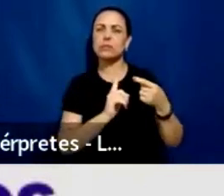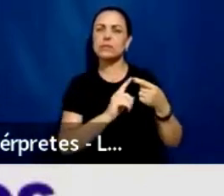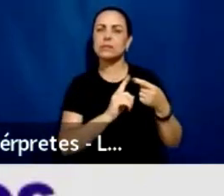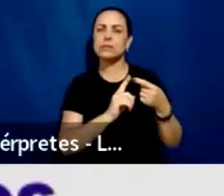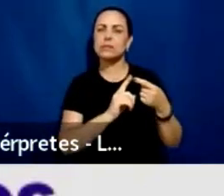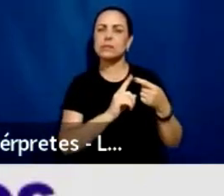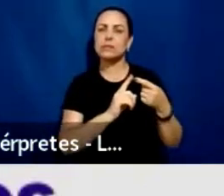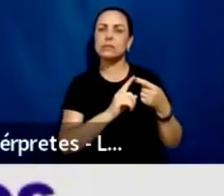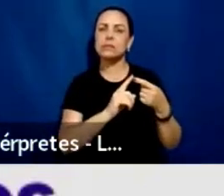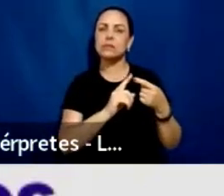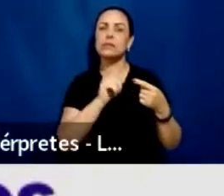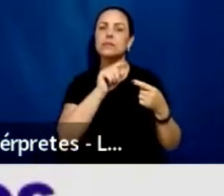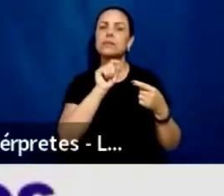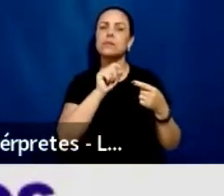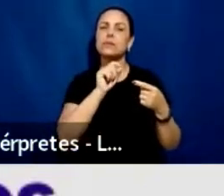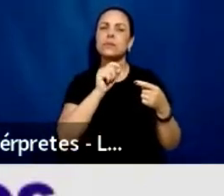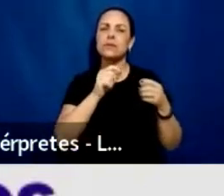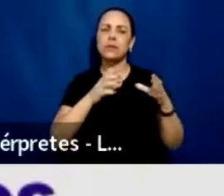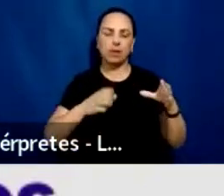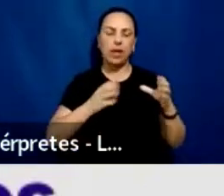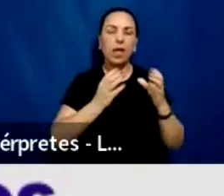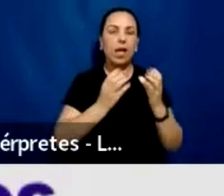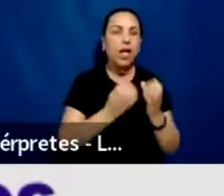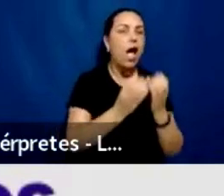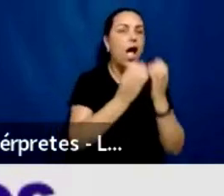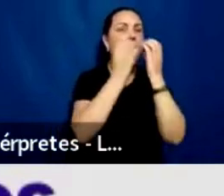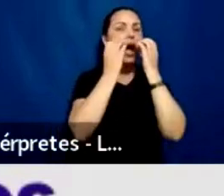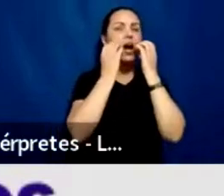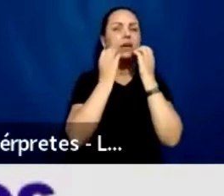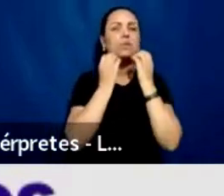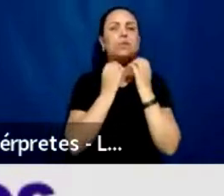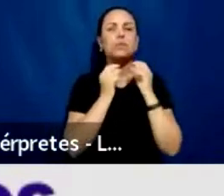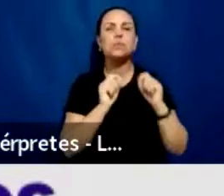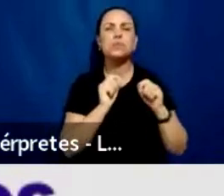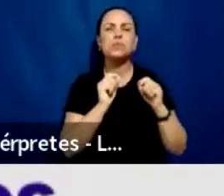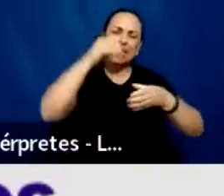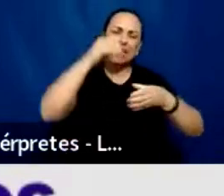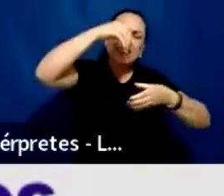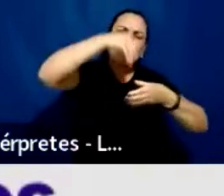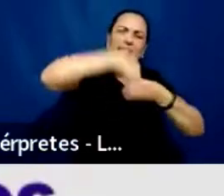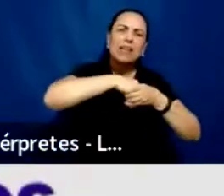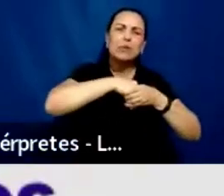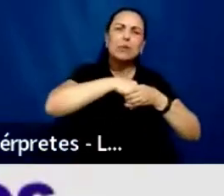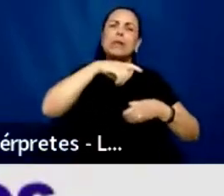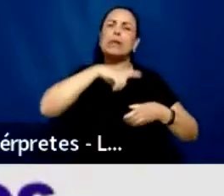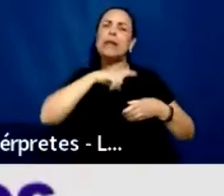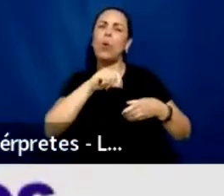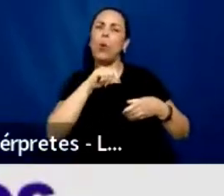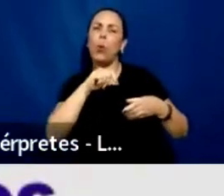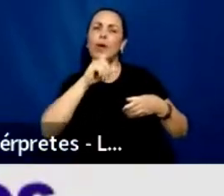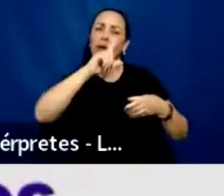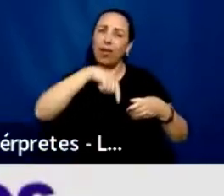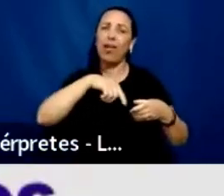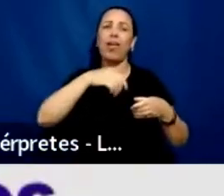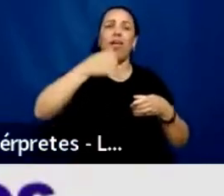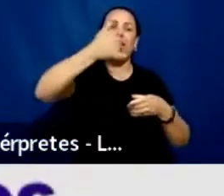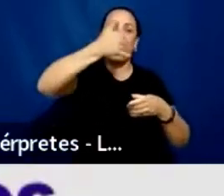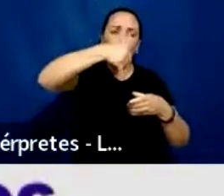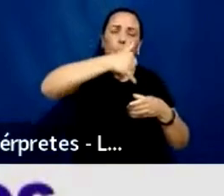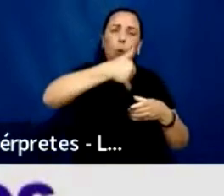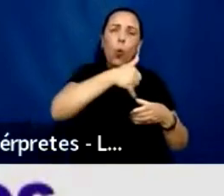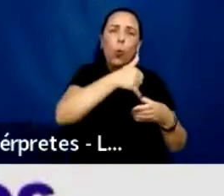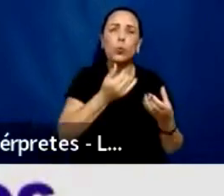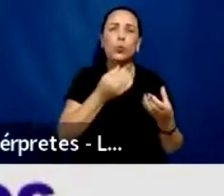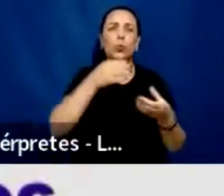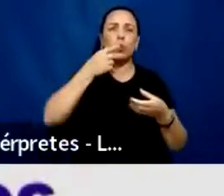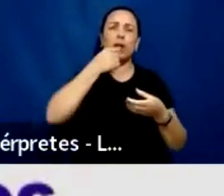moderna, ela promove os principais causadores das enfermidades, que são o quê? A acidez e o